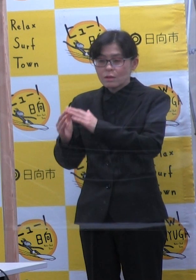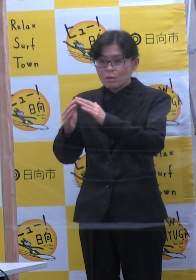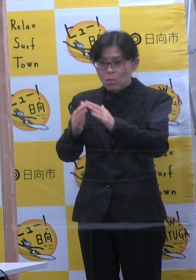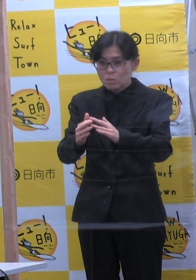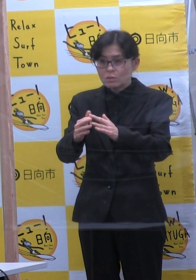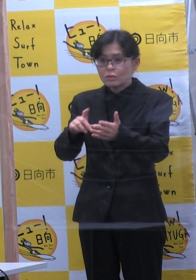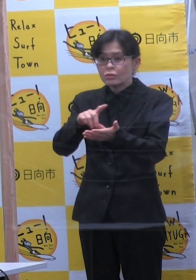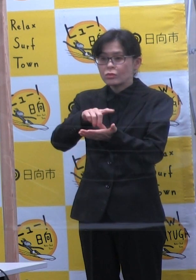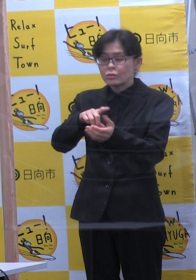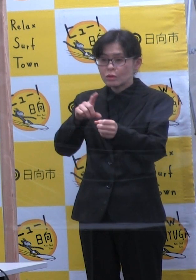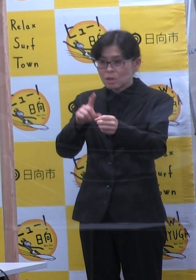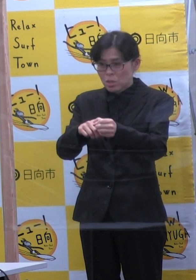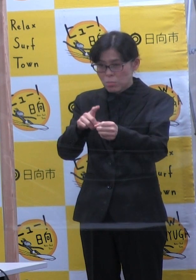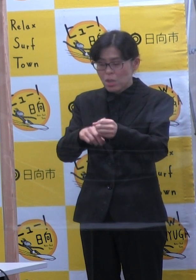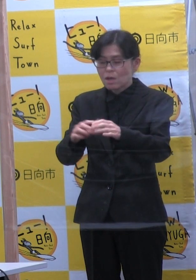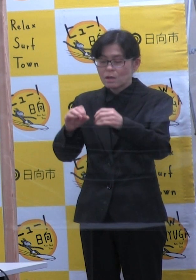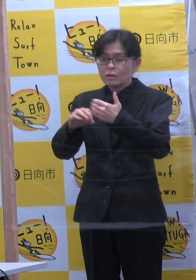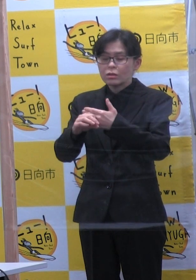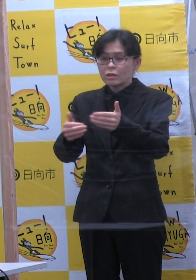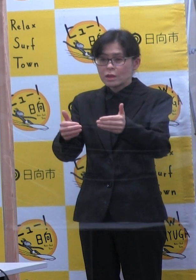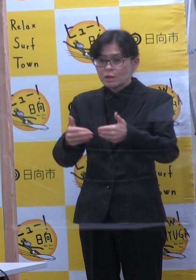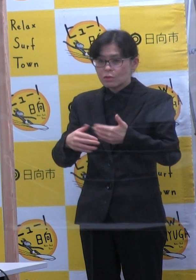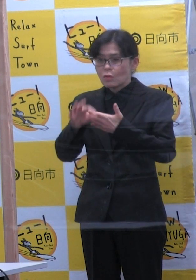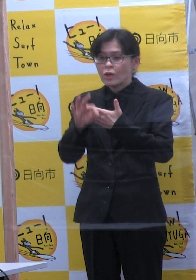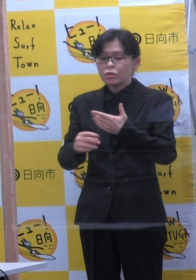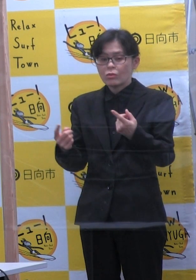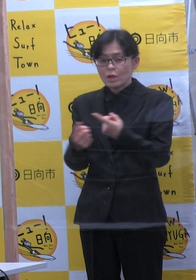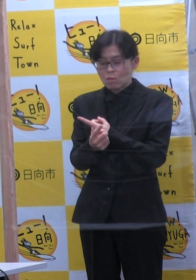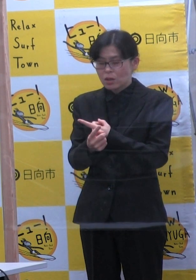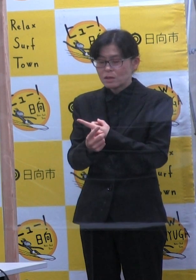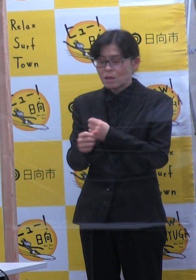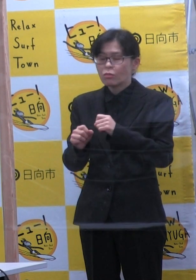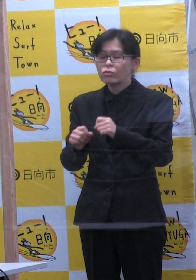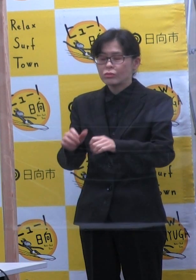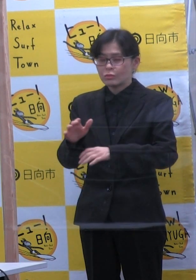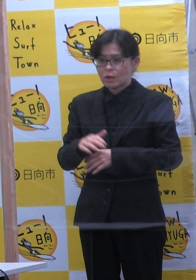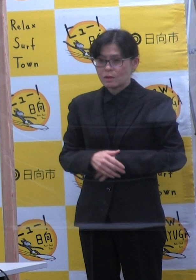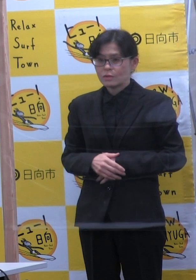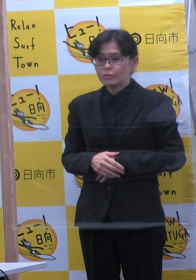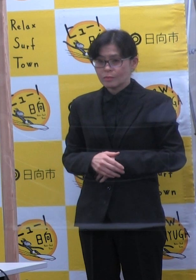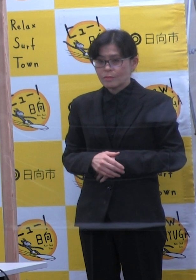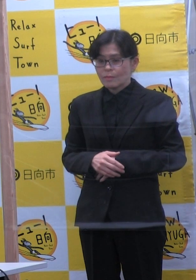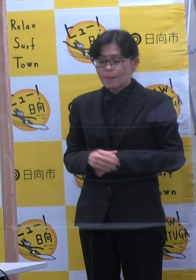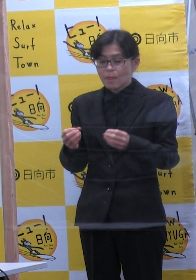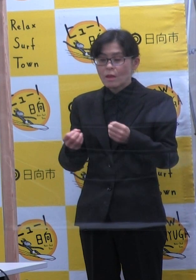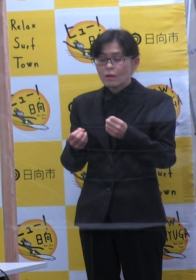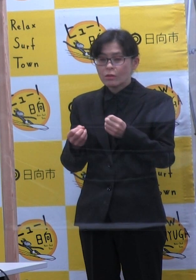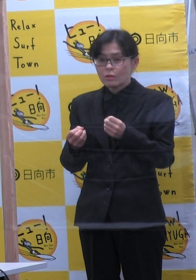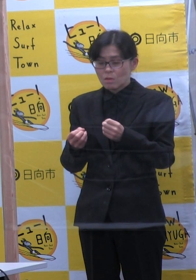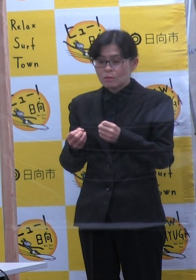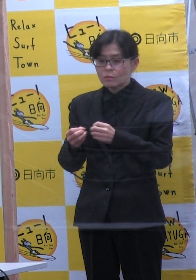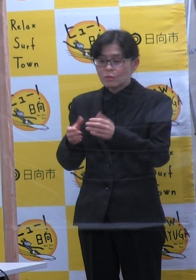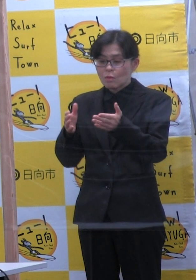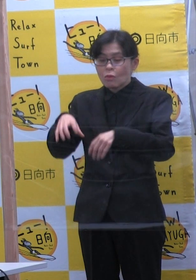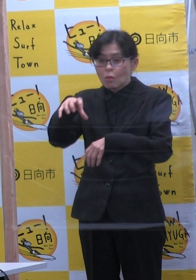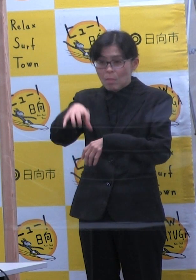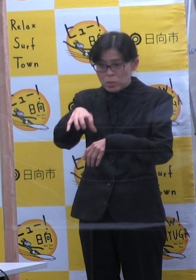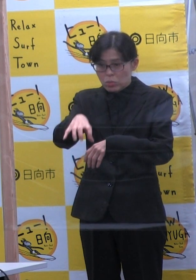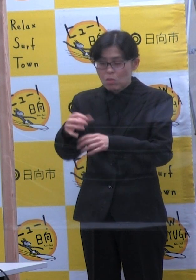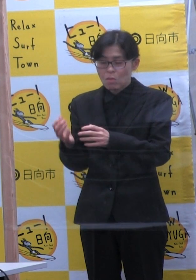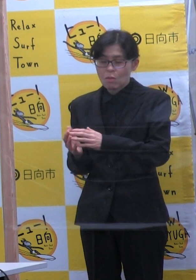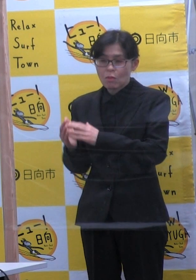になることから所要の改正を行うものです。なお新たな細島支所につい